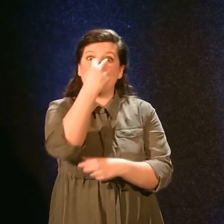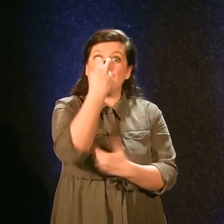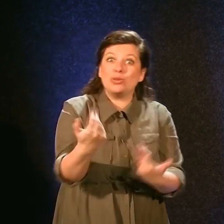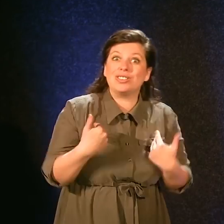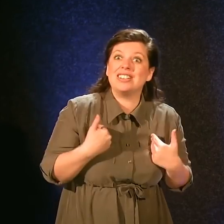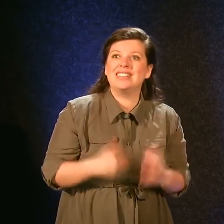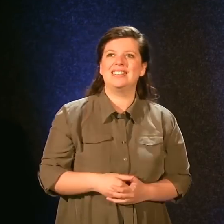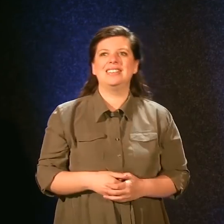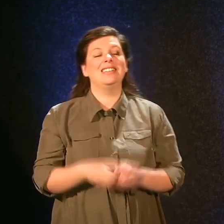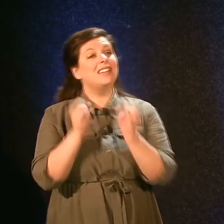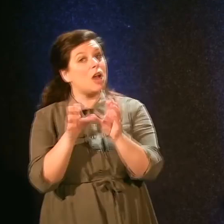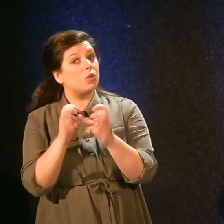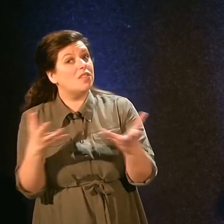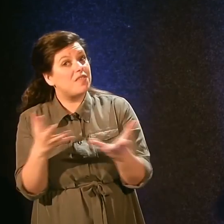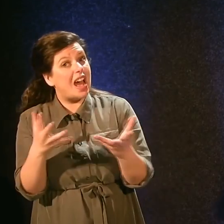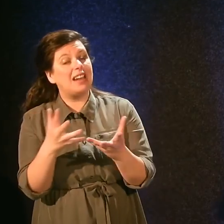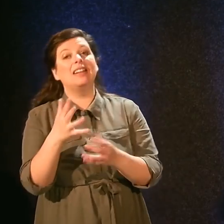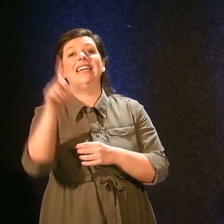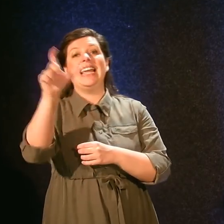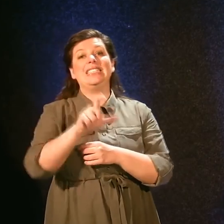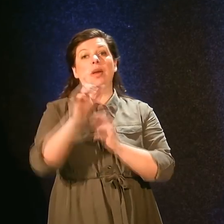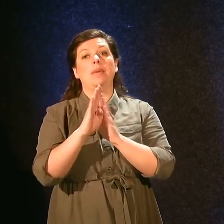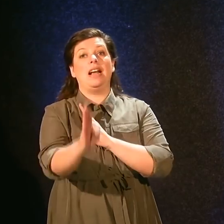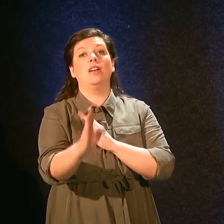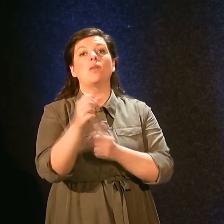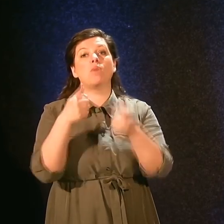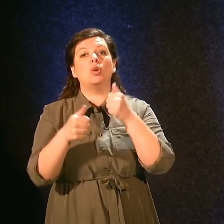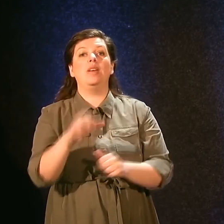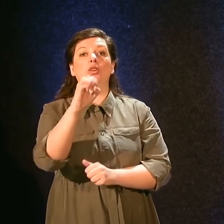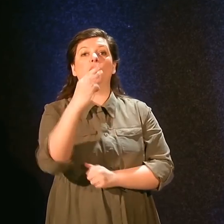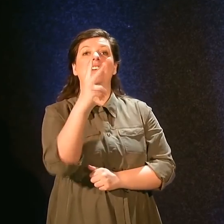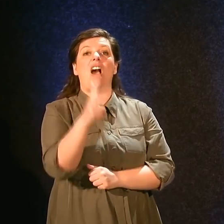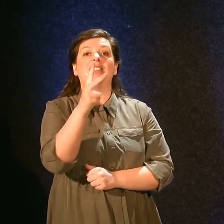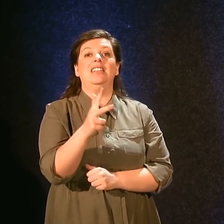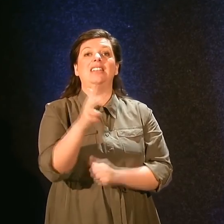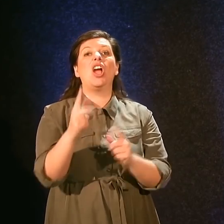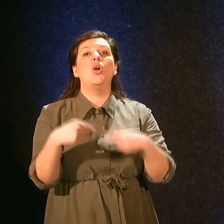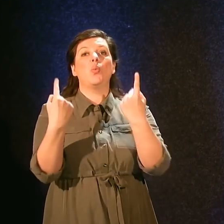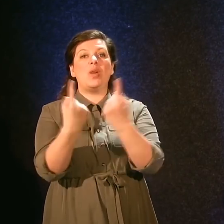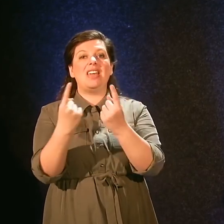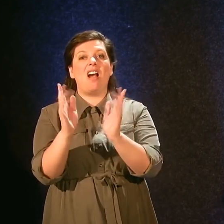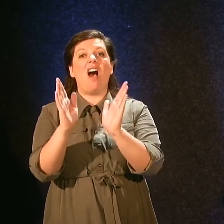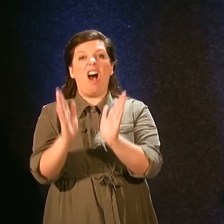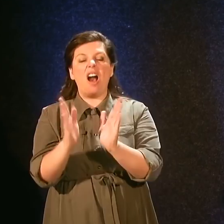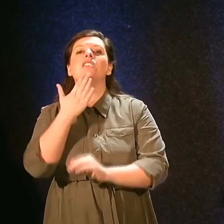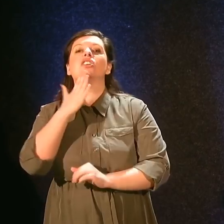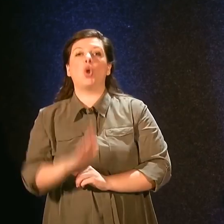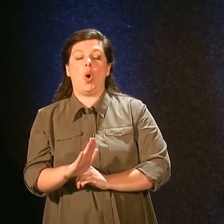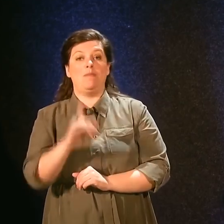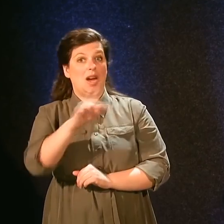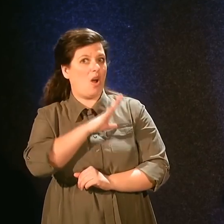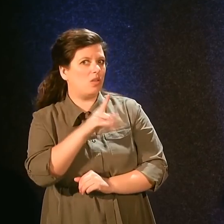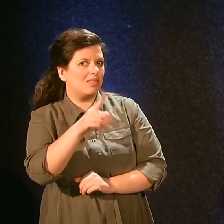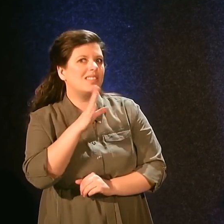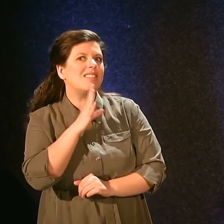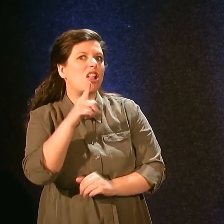het wordt uitgezonden op het Instagram kanaal van Mozaïek 038 We Are Young. Het geldt ook zeker voor alle jongeren van 033. Dus